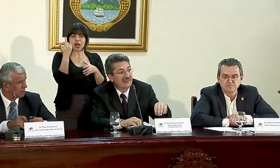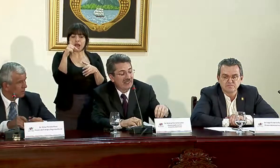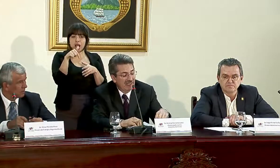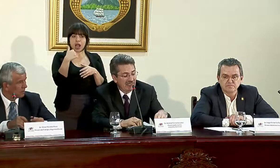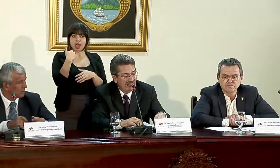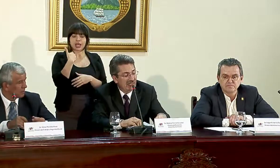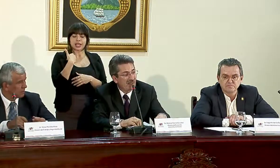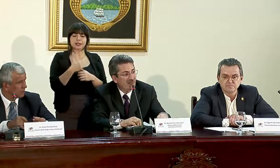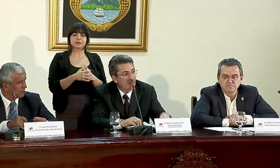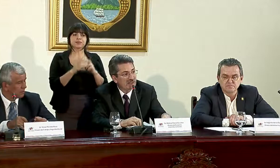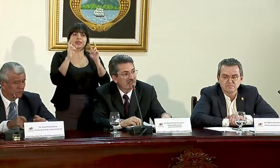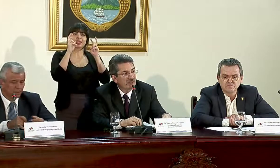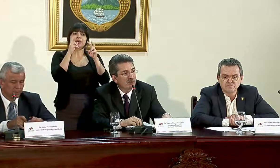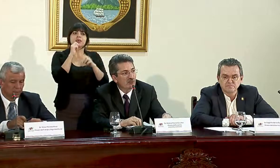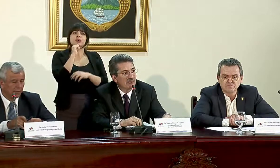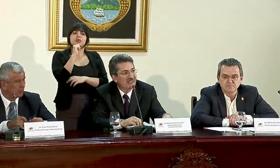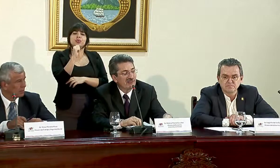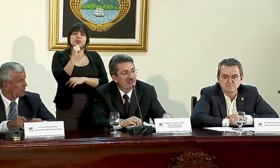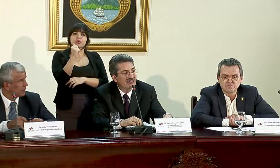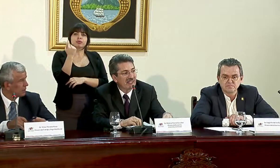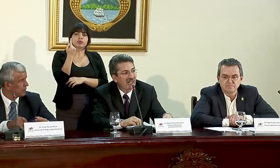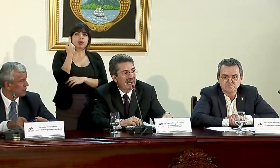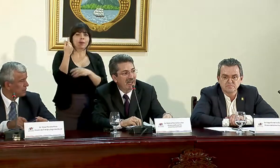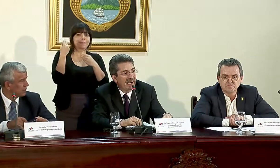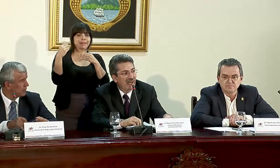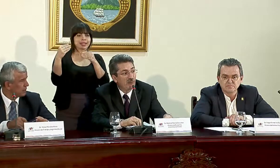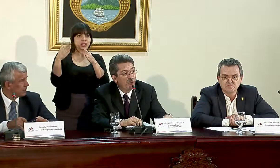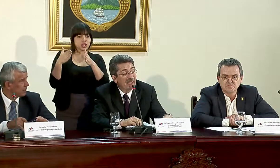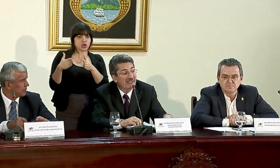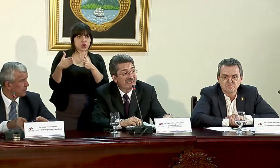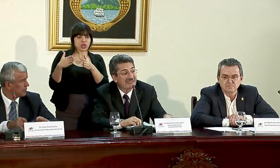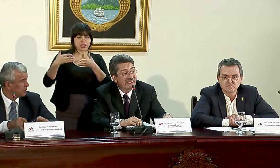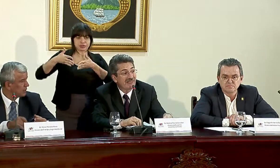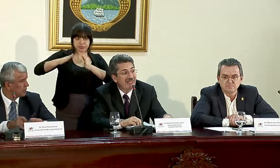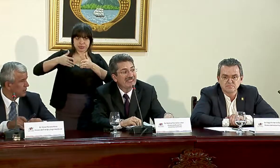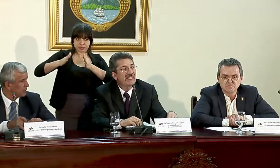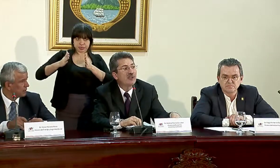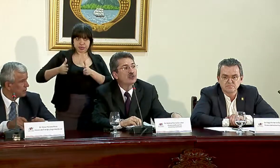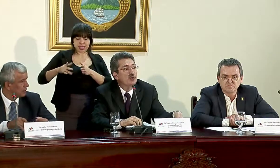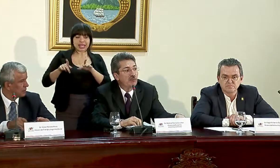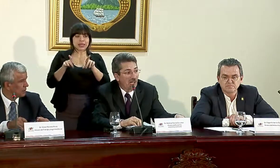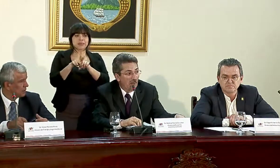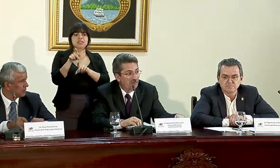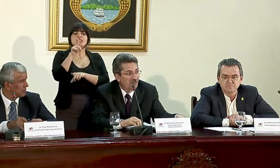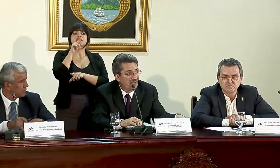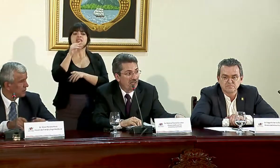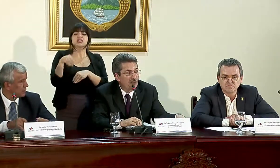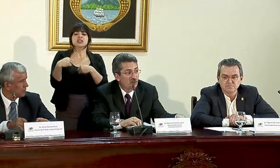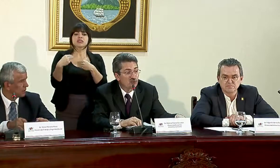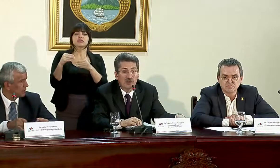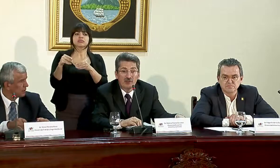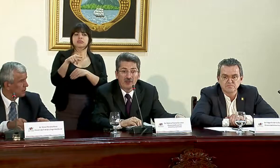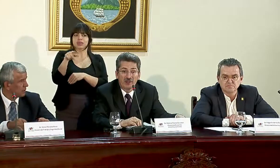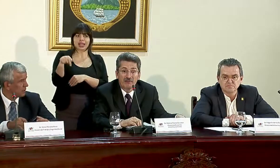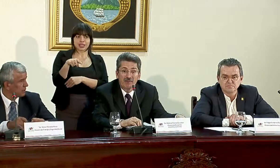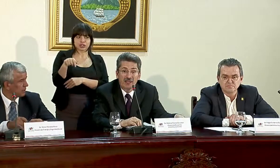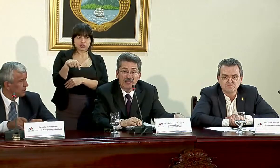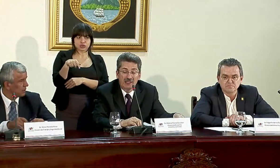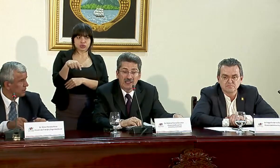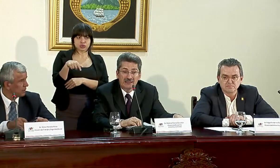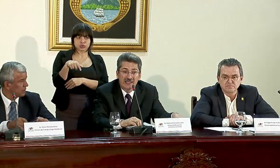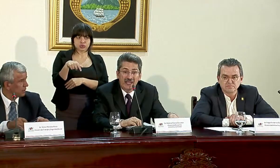aquí el tema no es tanto los vendedores ambulantes, el tema es quién los suple a ellos,